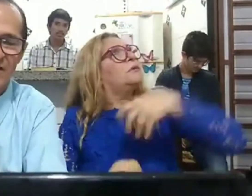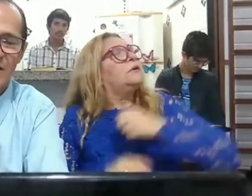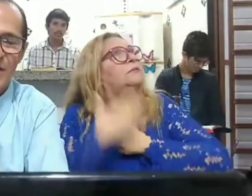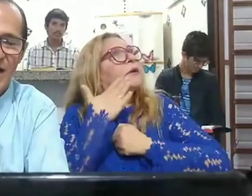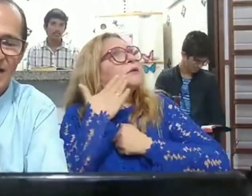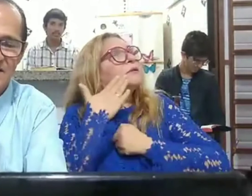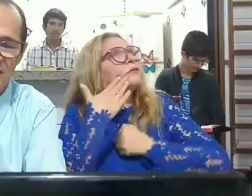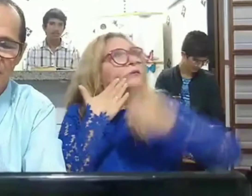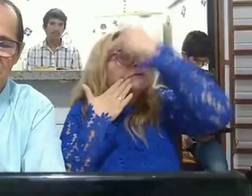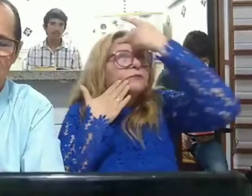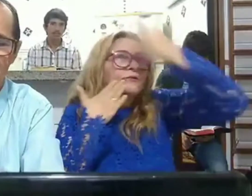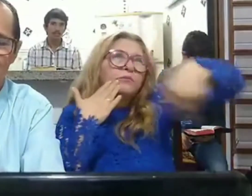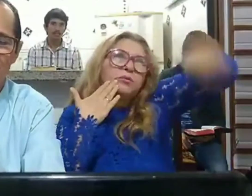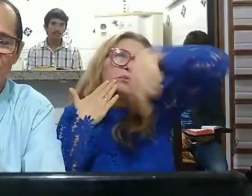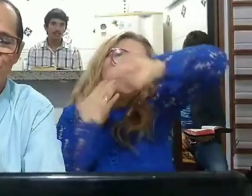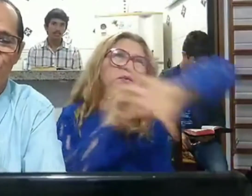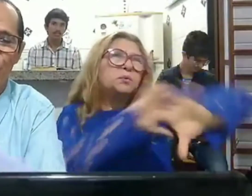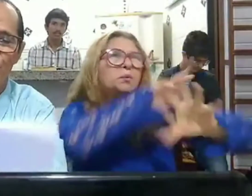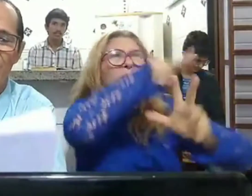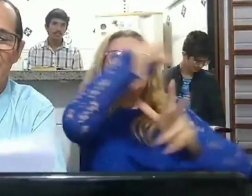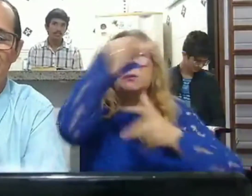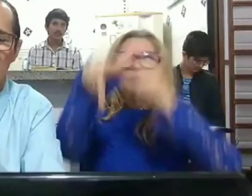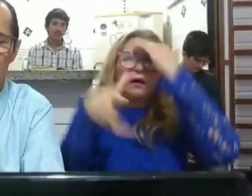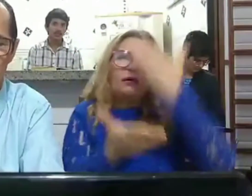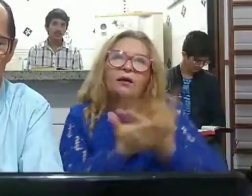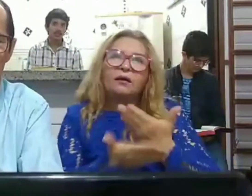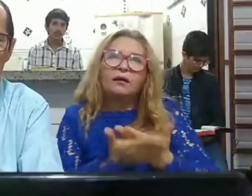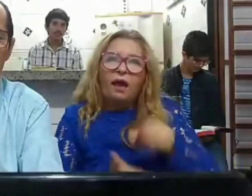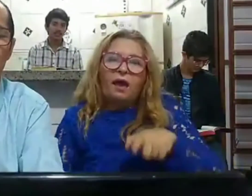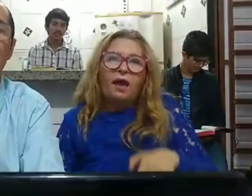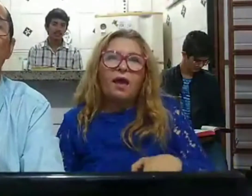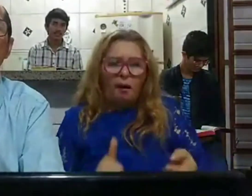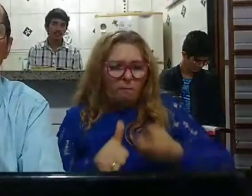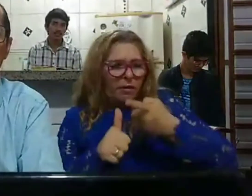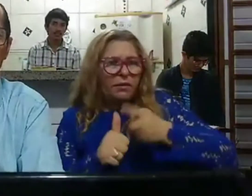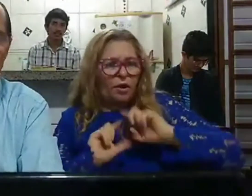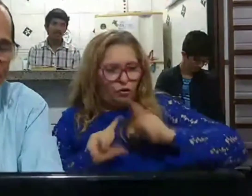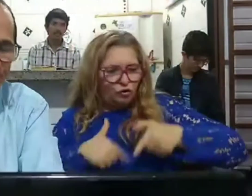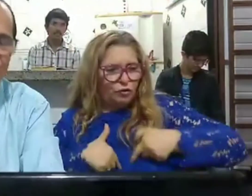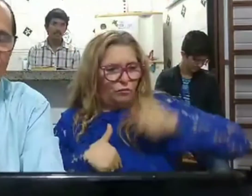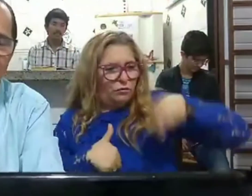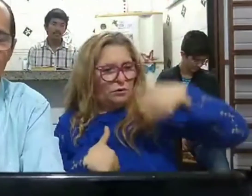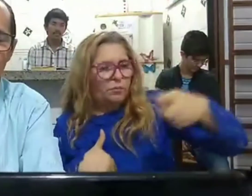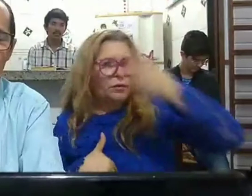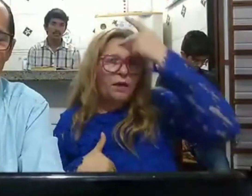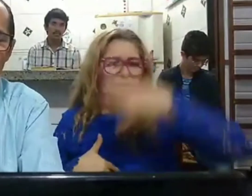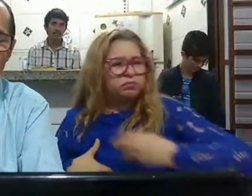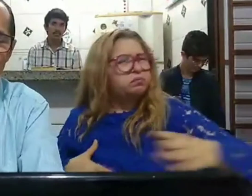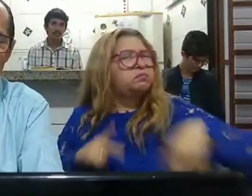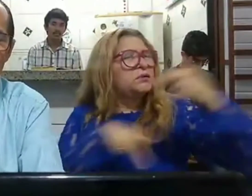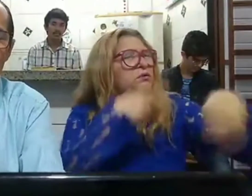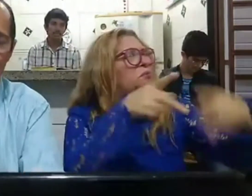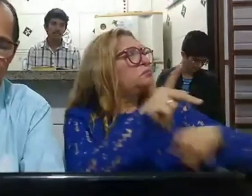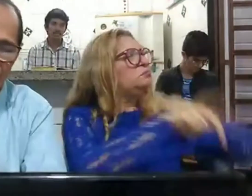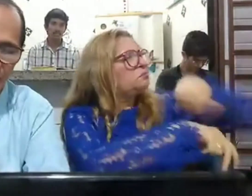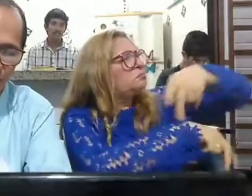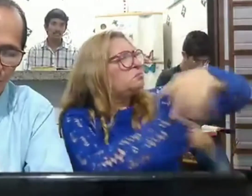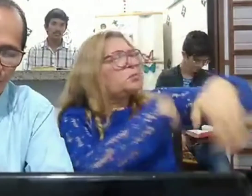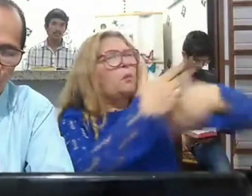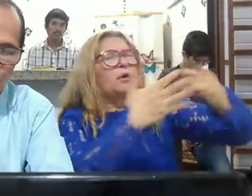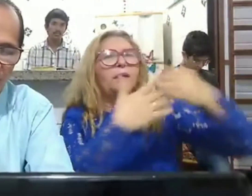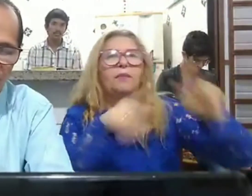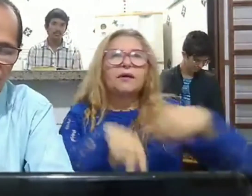Deus para a salvação de todo aquele que crê, primeiro do judeu e também do